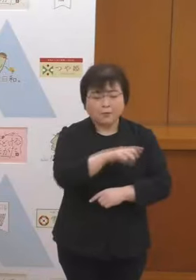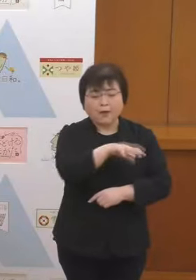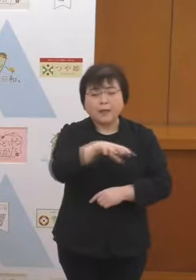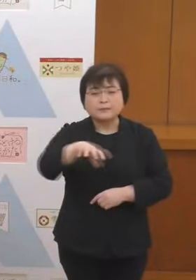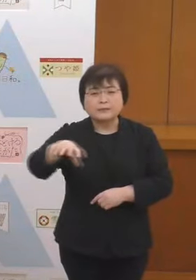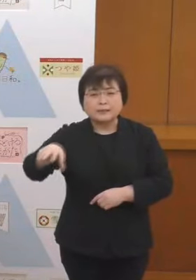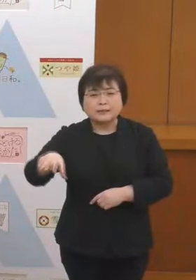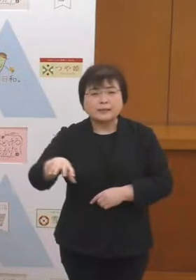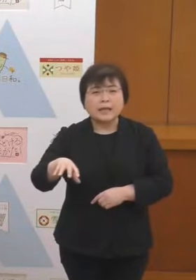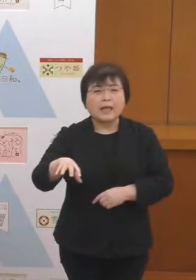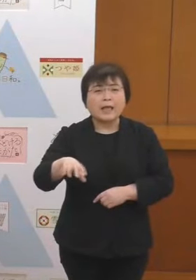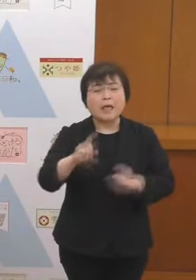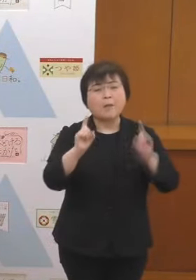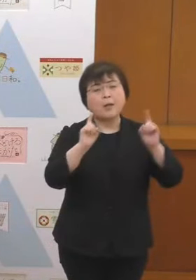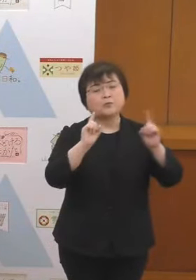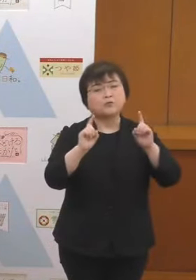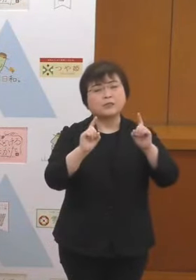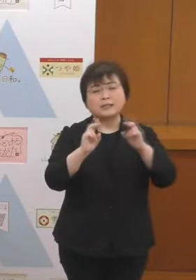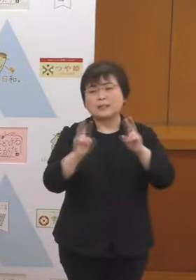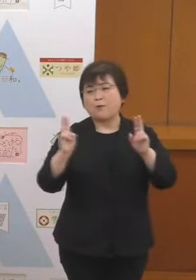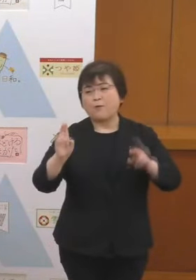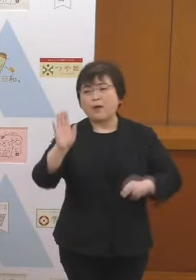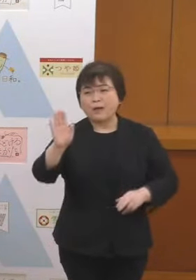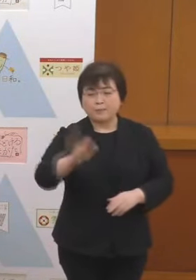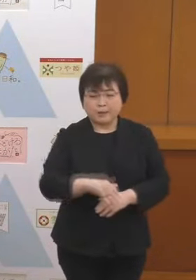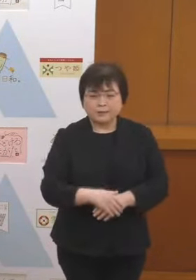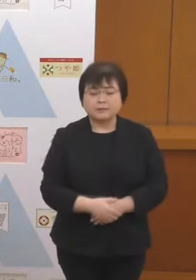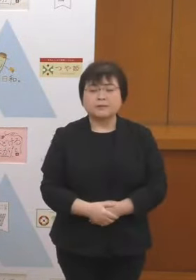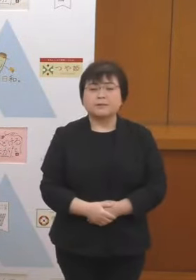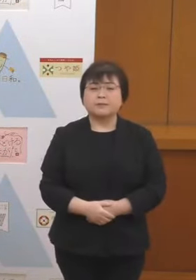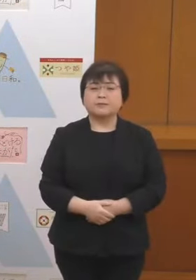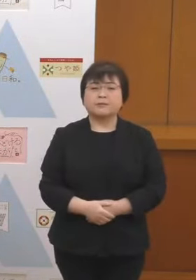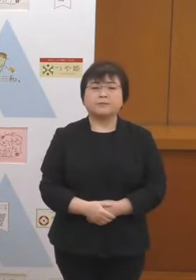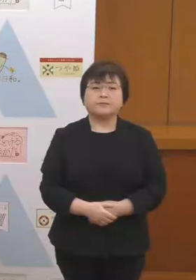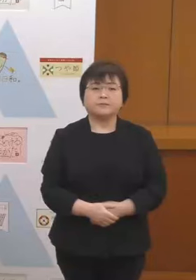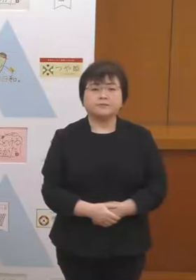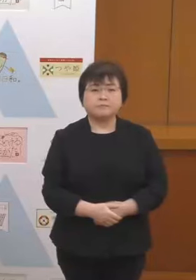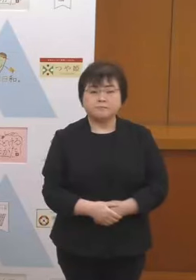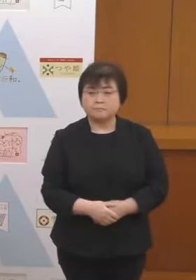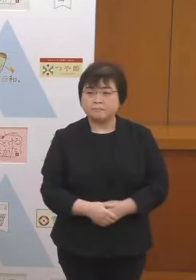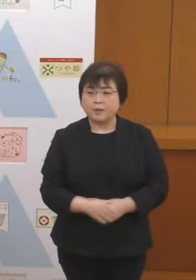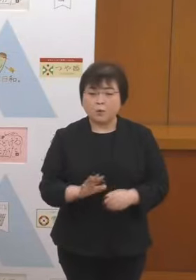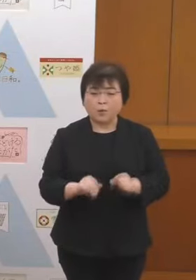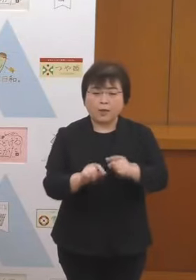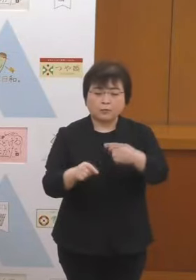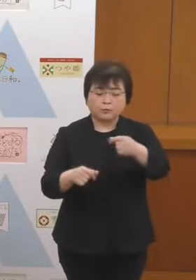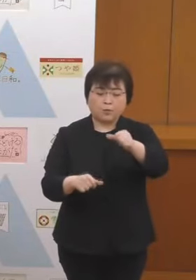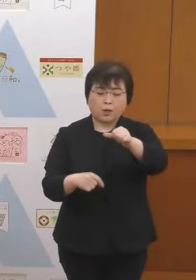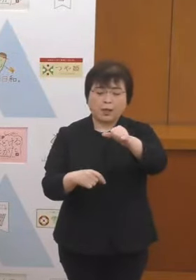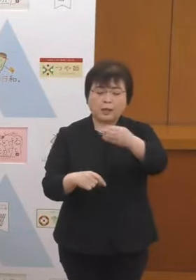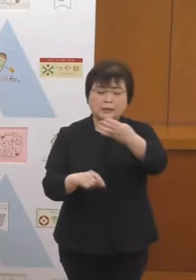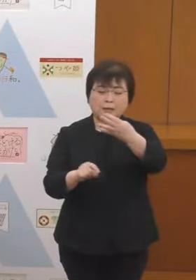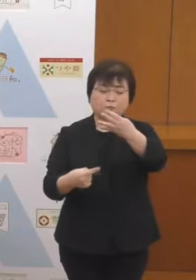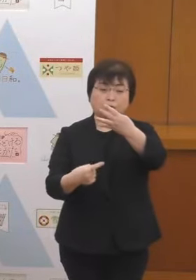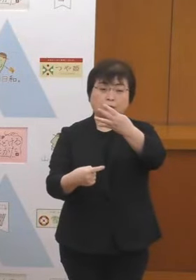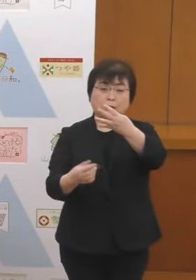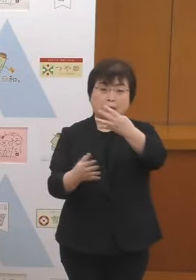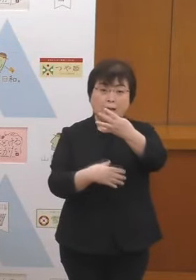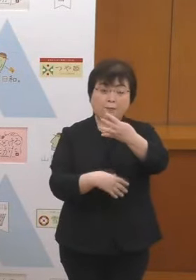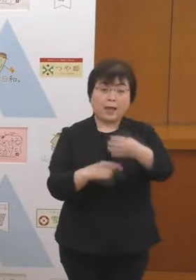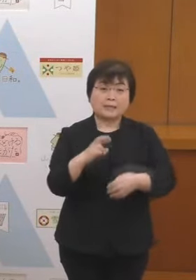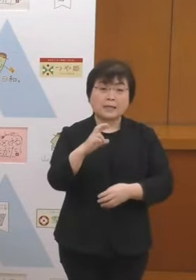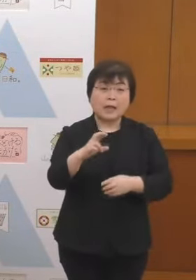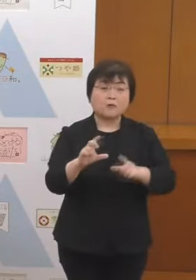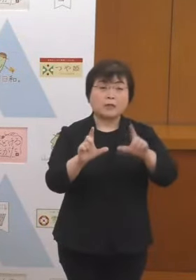でえ多くの祭りやイベントが開催されますええさらに今月1日からはあ